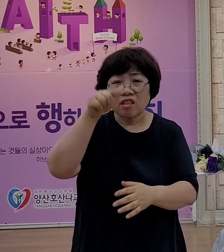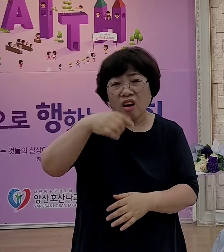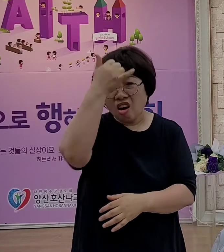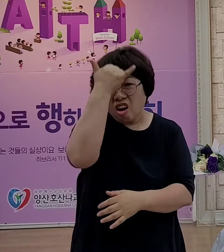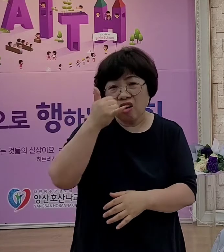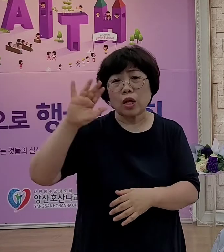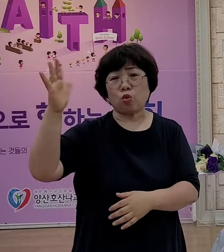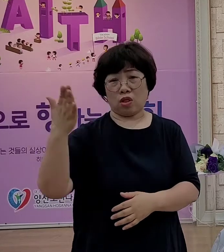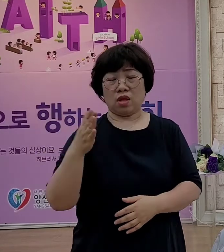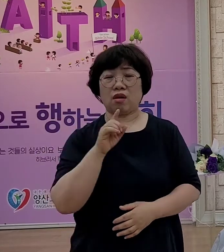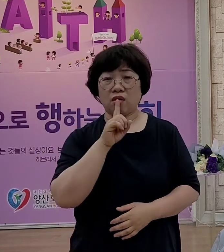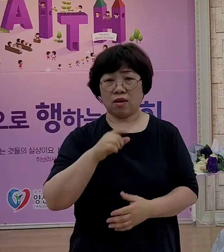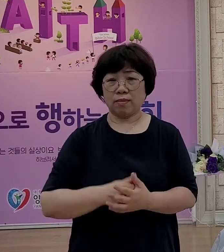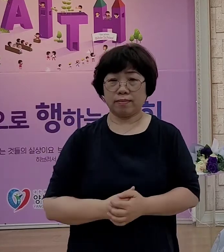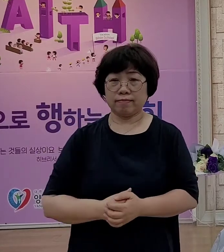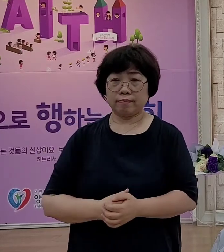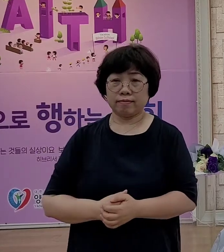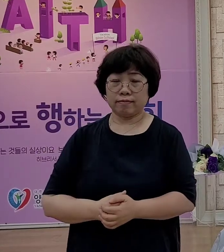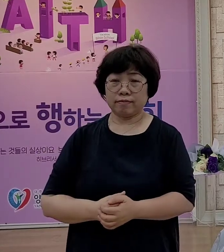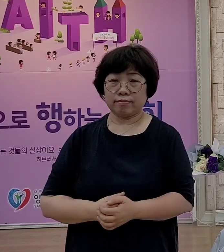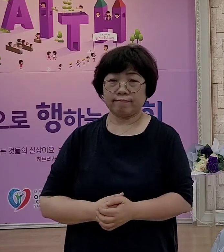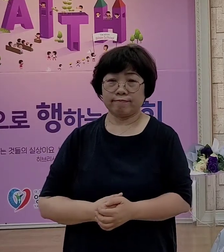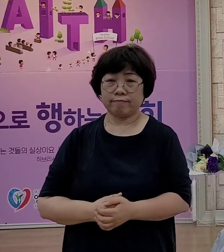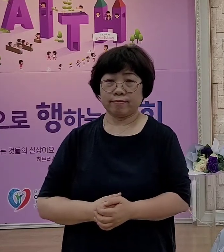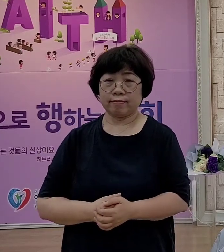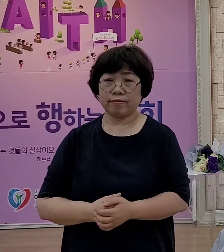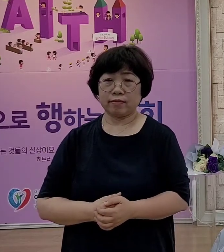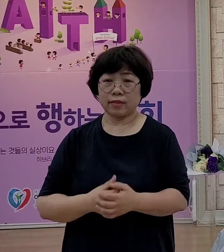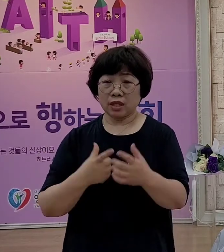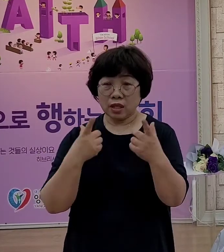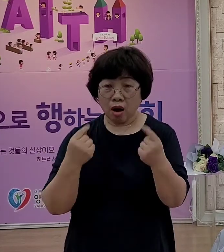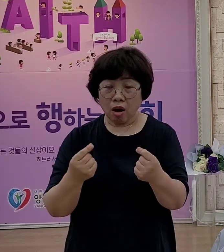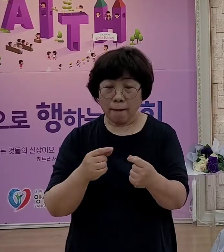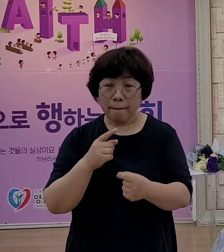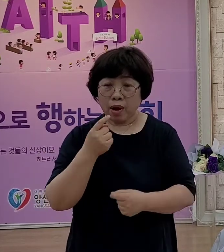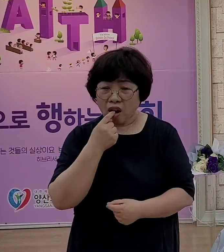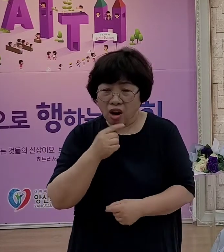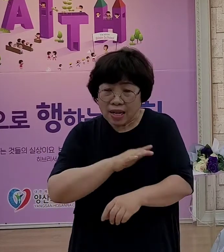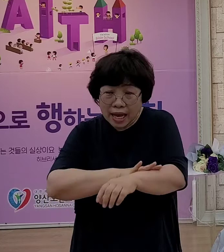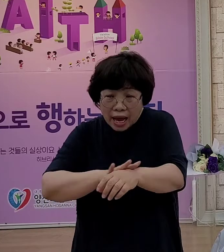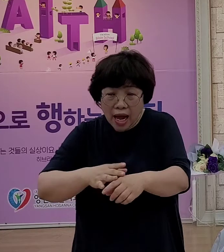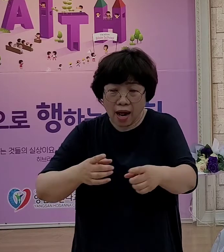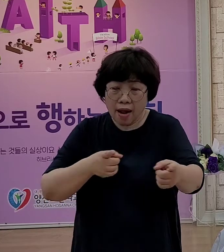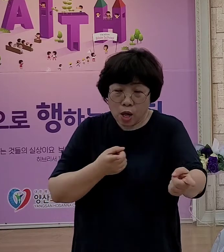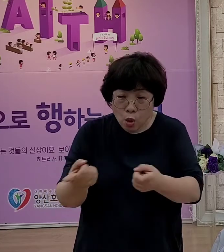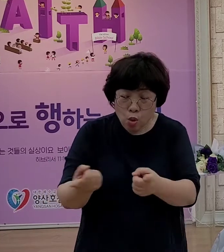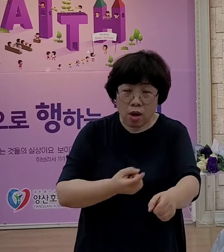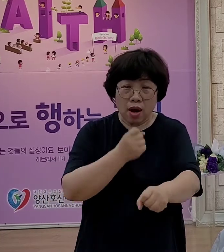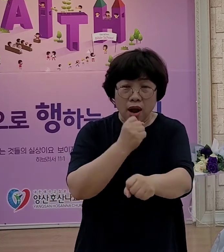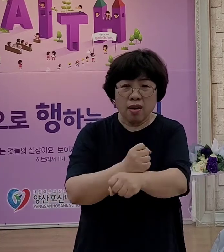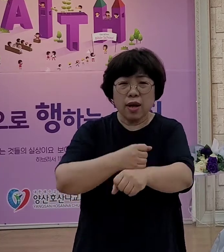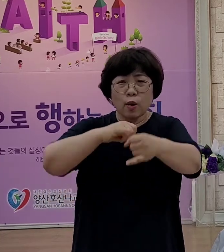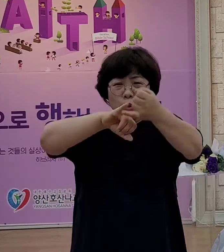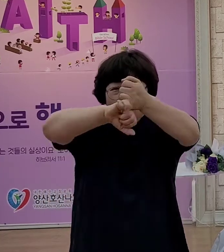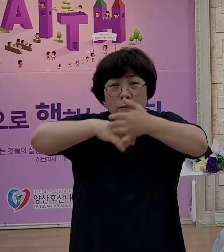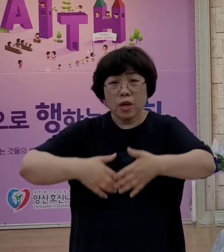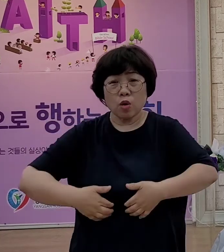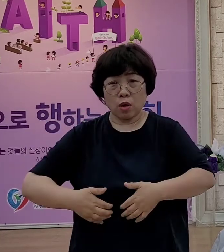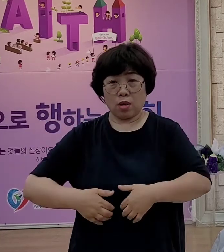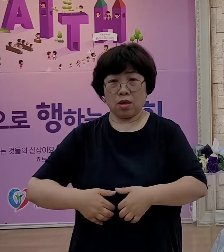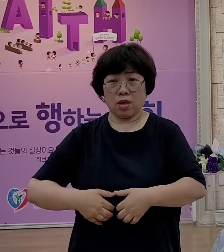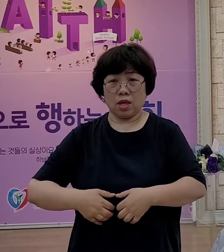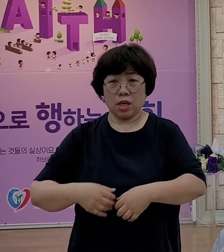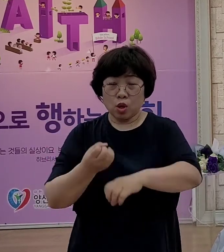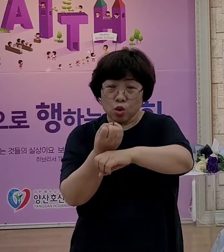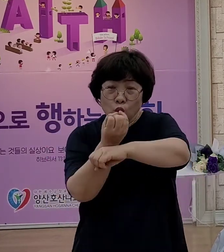것입니다. 여러분, 요즘은 이렇게 혀를 잘 길들여야 한다는 것. 그